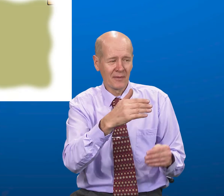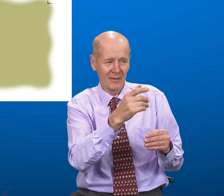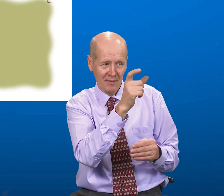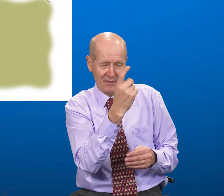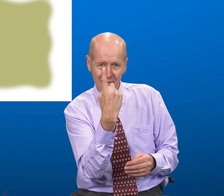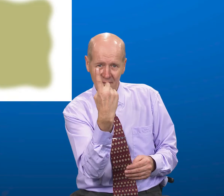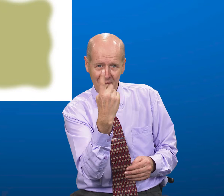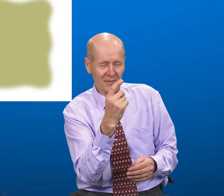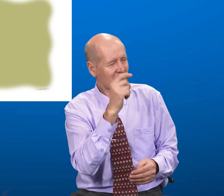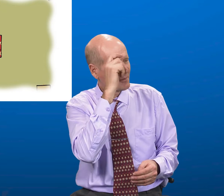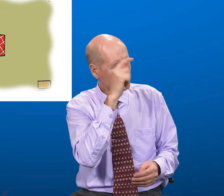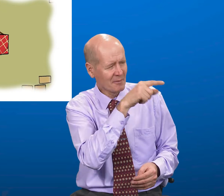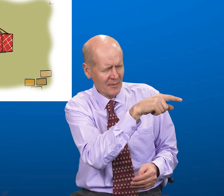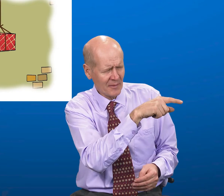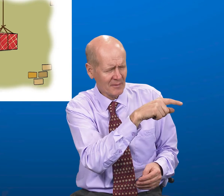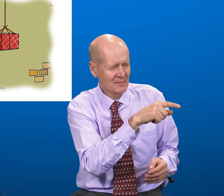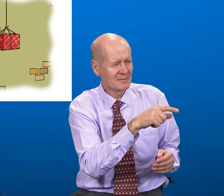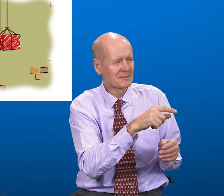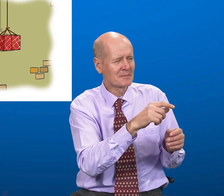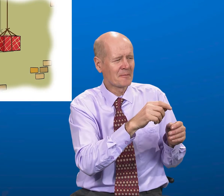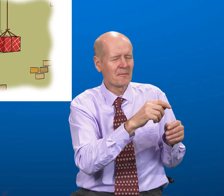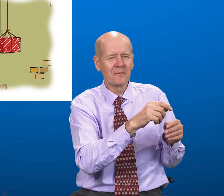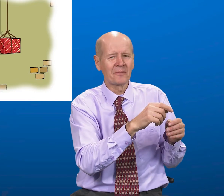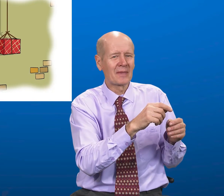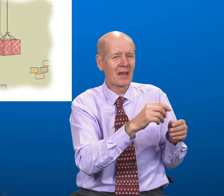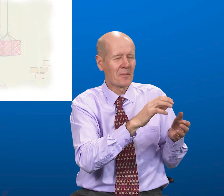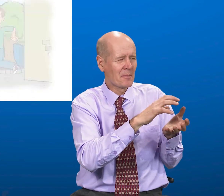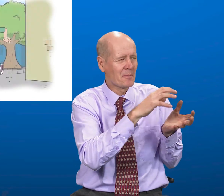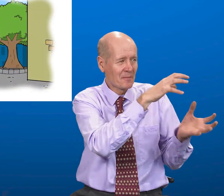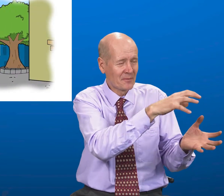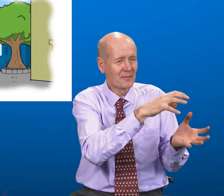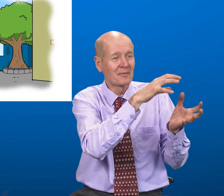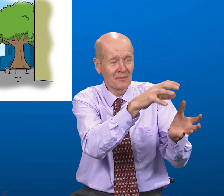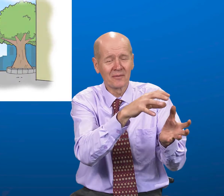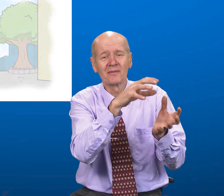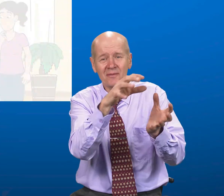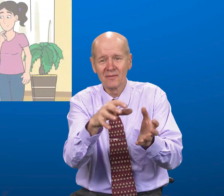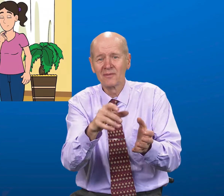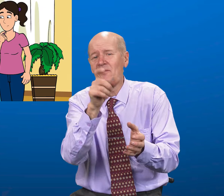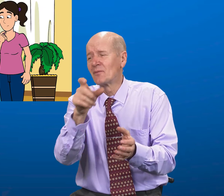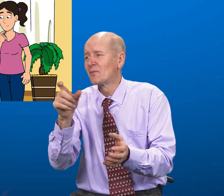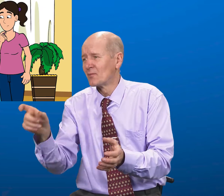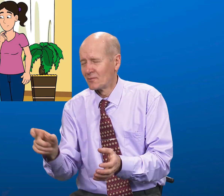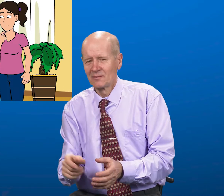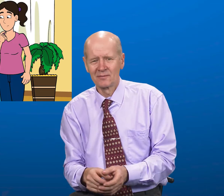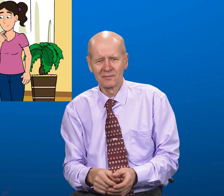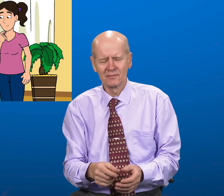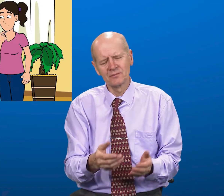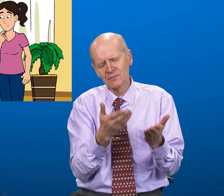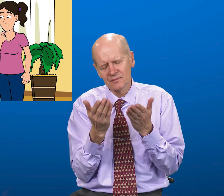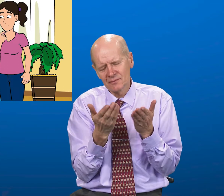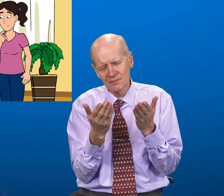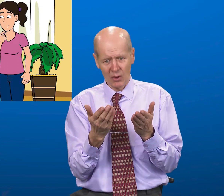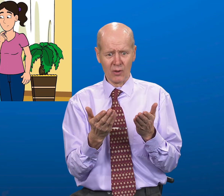упаковывал подарки, привязывал их к веревке и опускал через заборы людей. Потом он убегал и прятался. Джаред подумал,